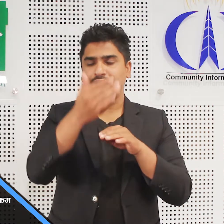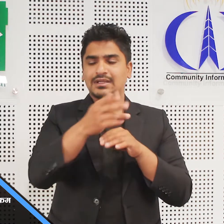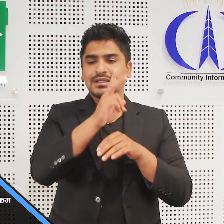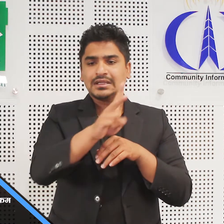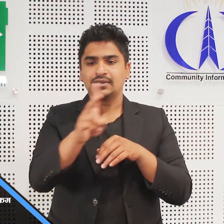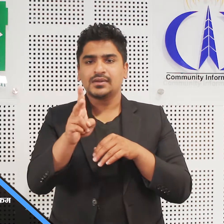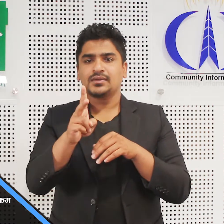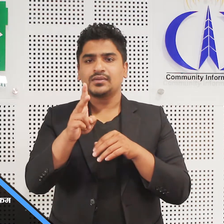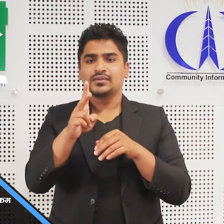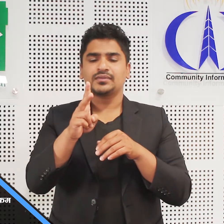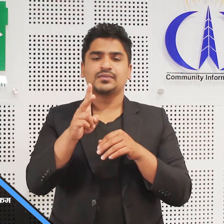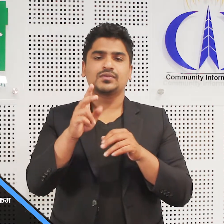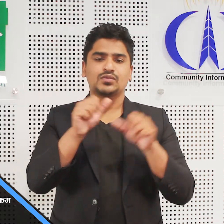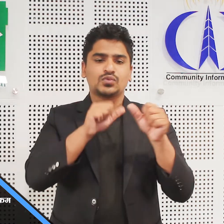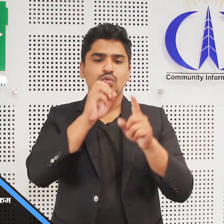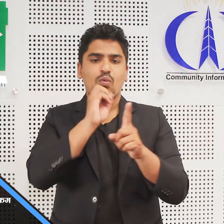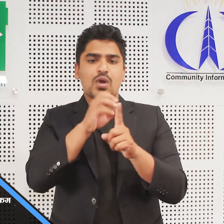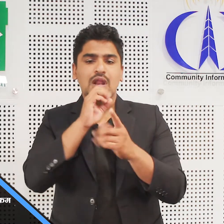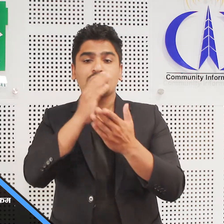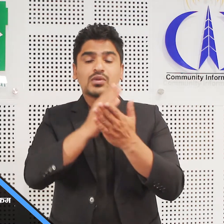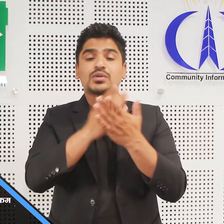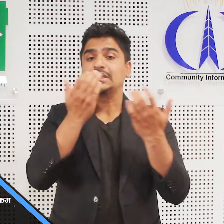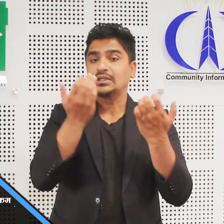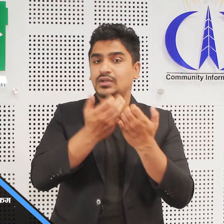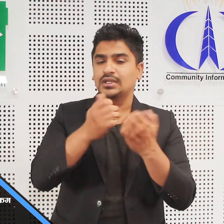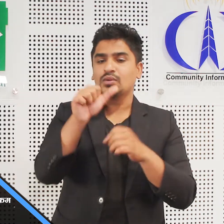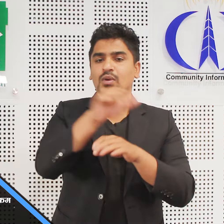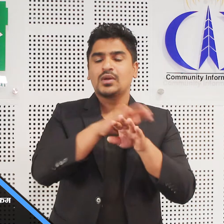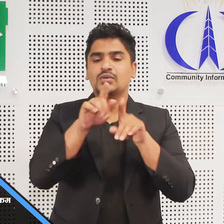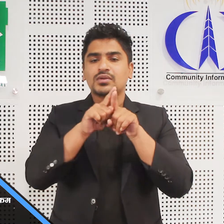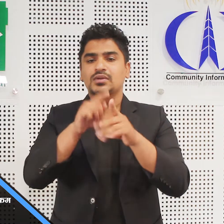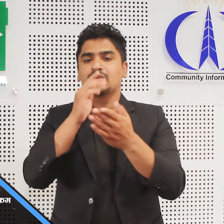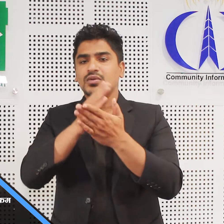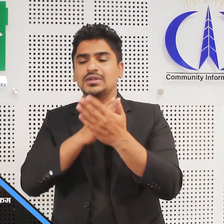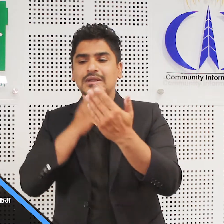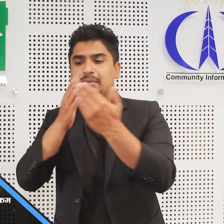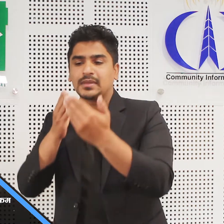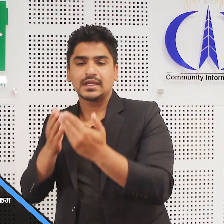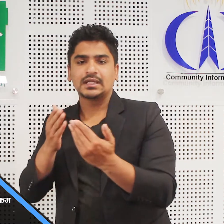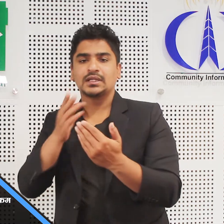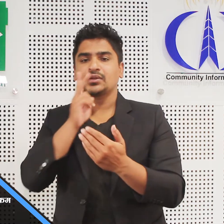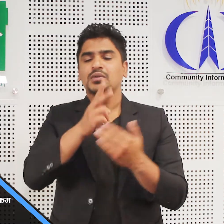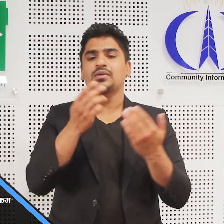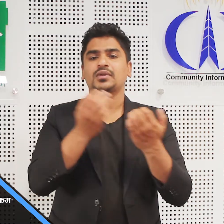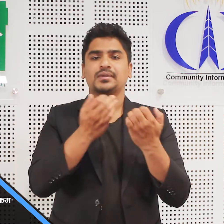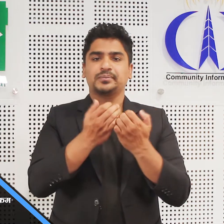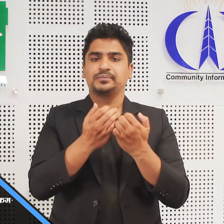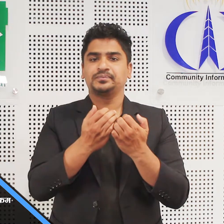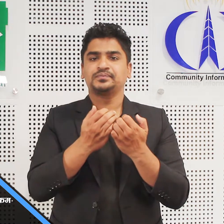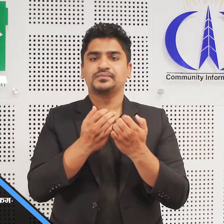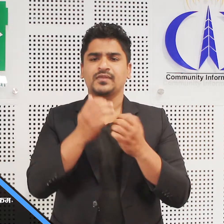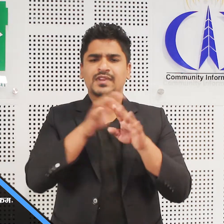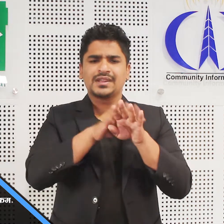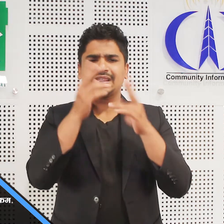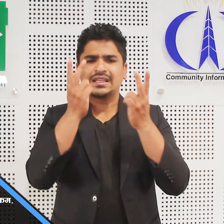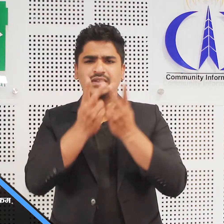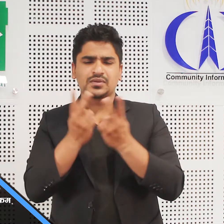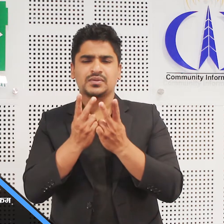ऊ छ लिमिटेसन छ, त्यस कारण हाम्रो उद्यमीहरूलाई चाहिँ हामीले चाहिँ यस्तो जुन जुन वकालत कसरी गर्ने